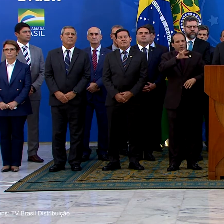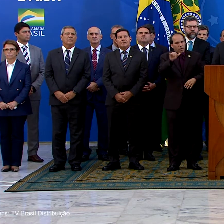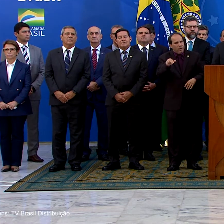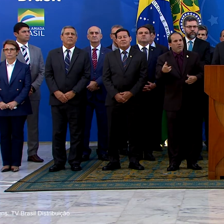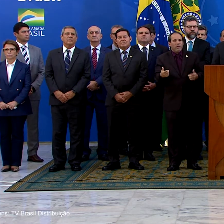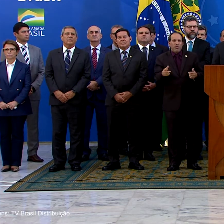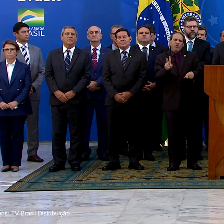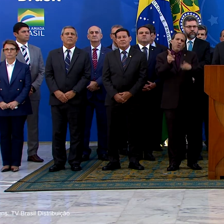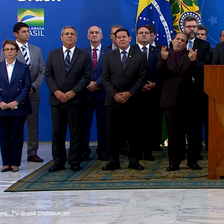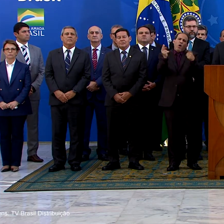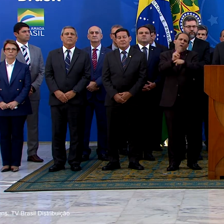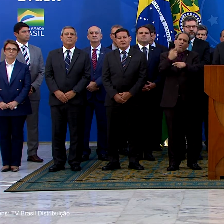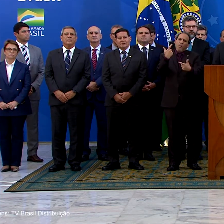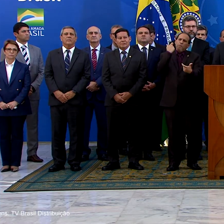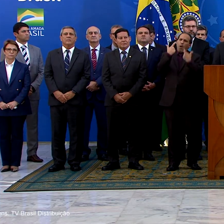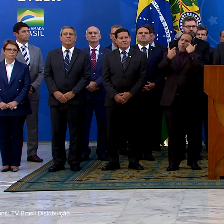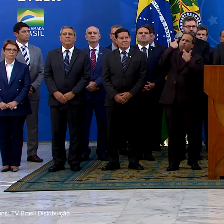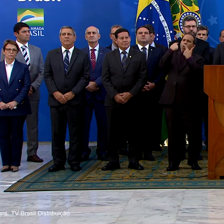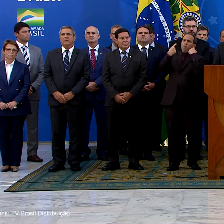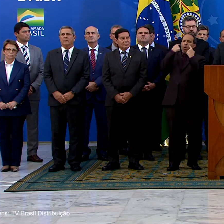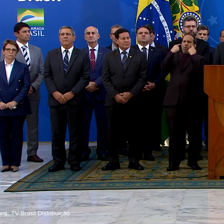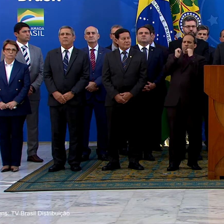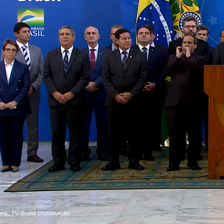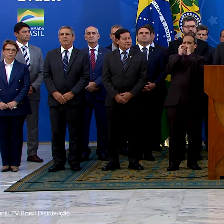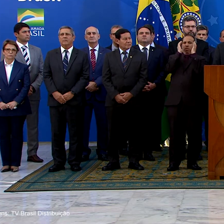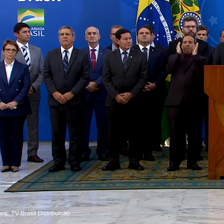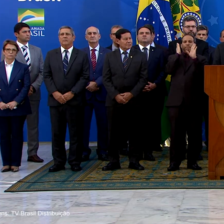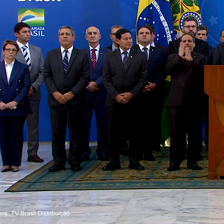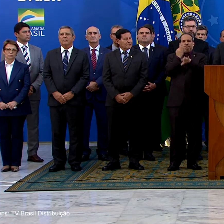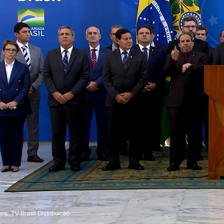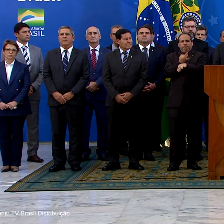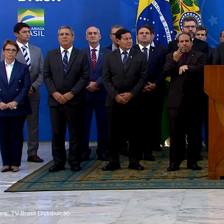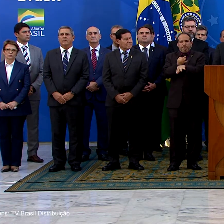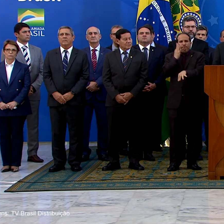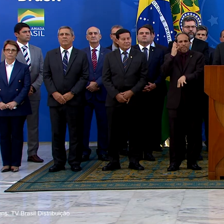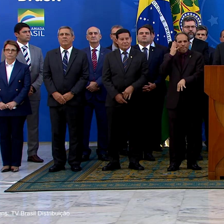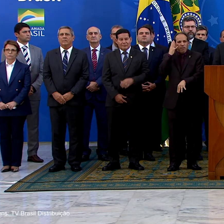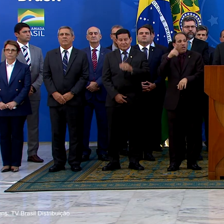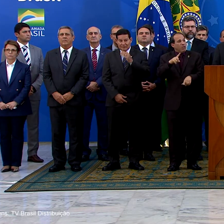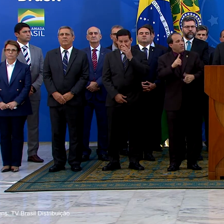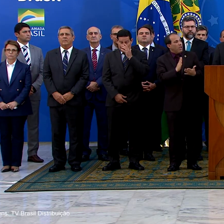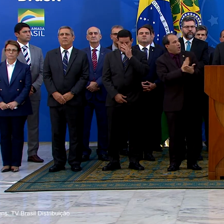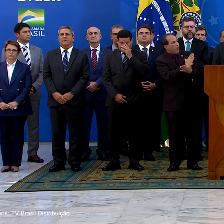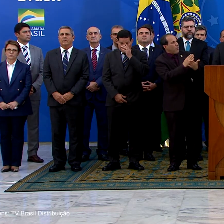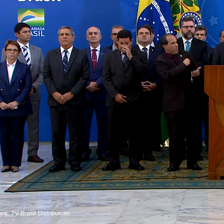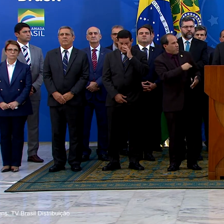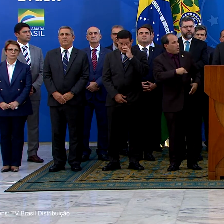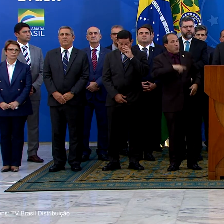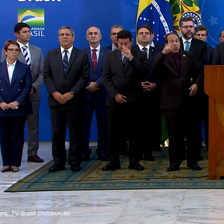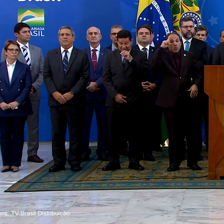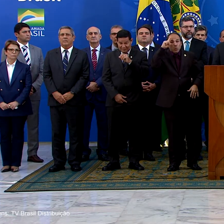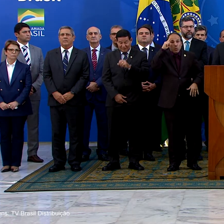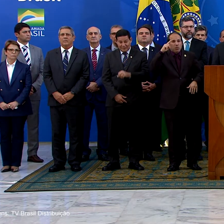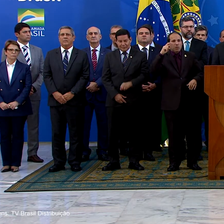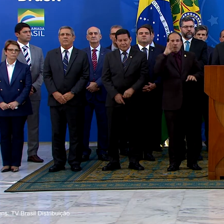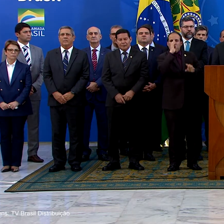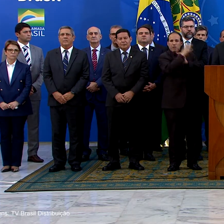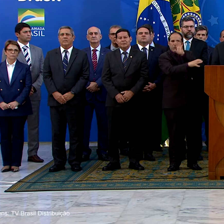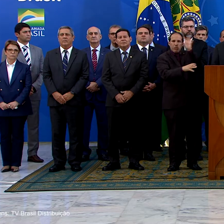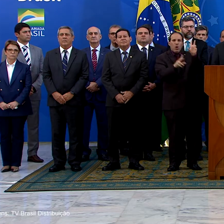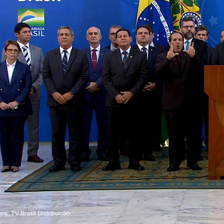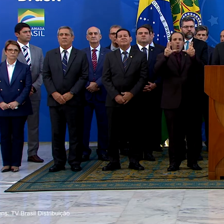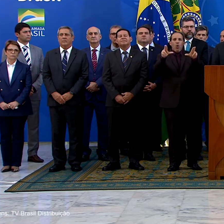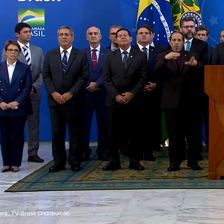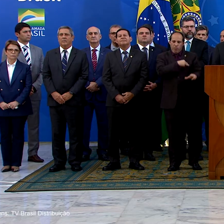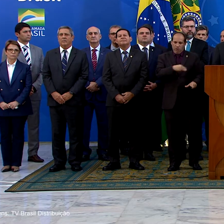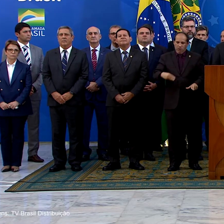cara mas vamos cumprir a missão aqui tem menos que apanha todo dia com uma brown vão trabalho por